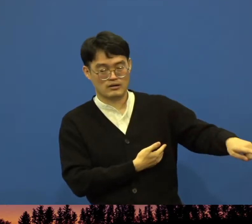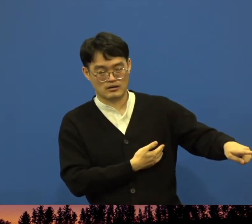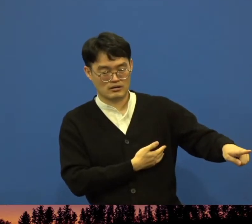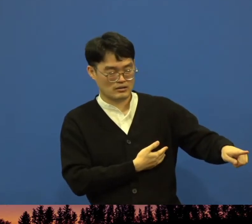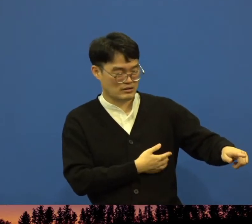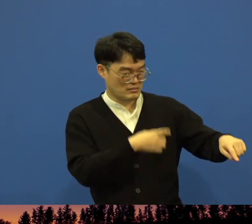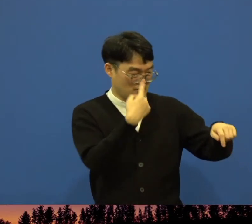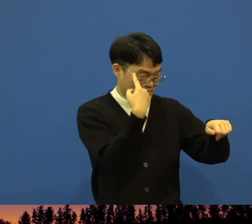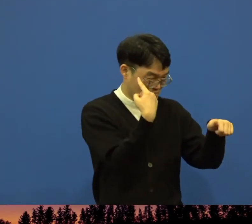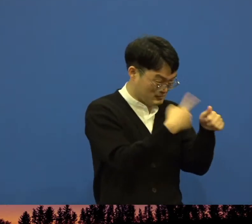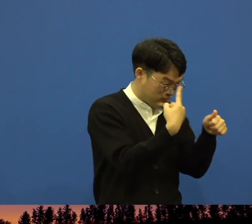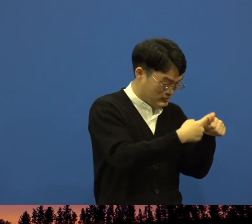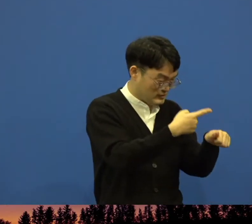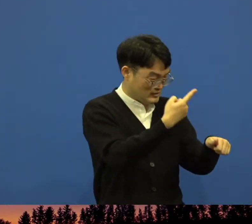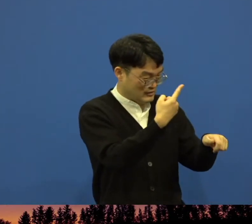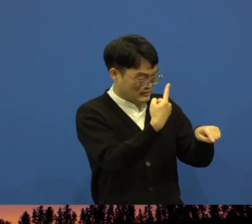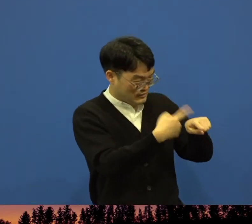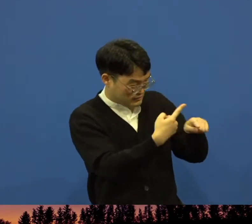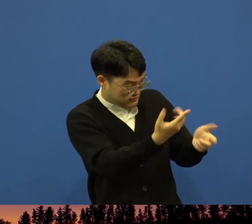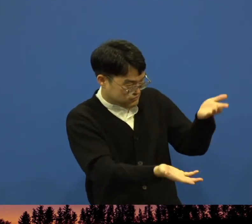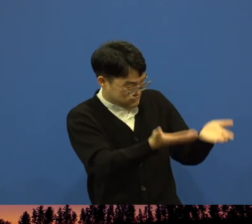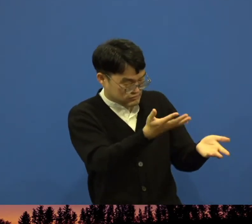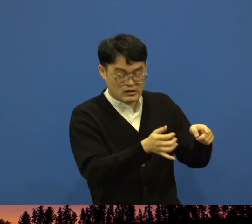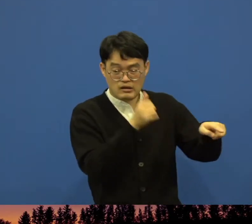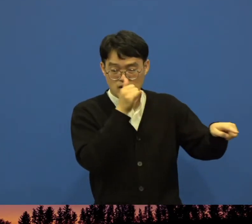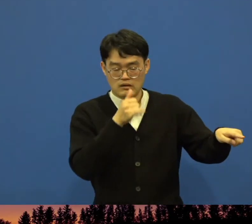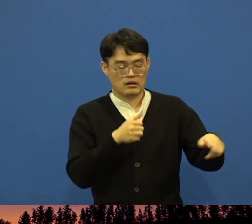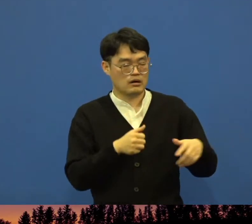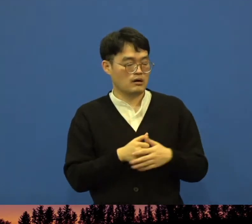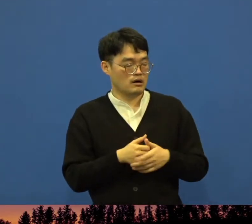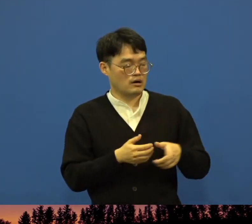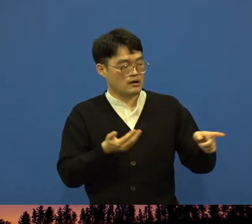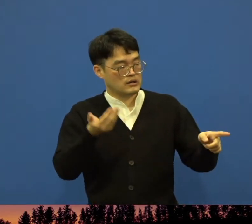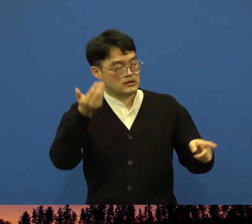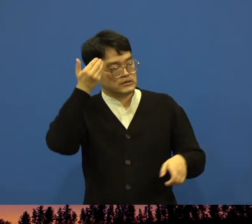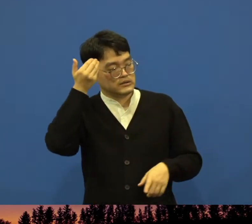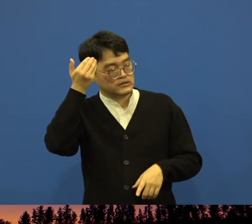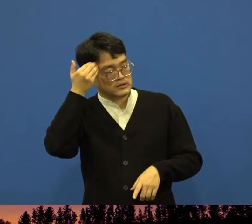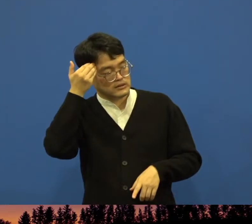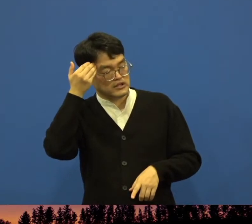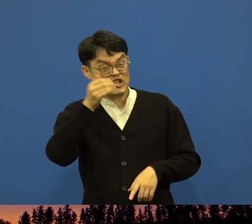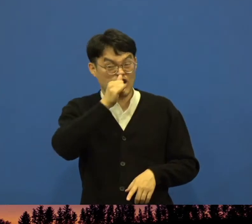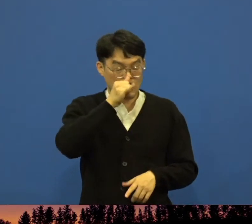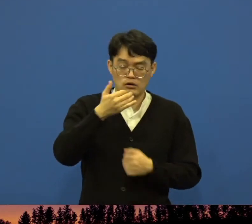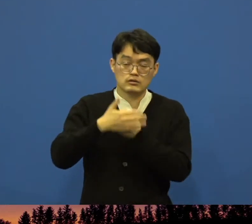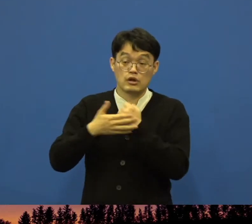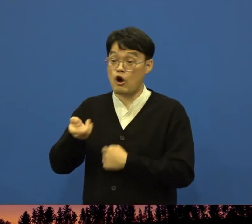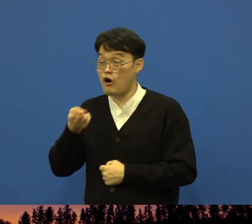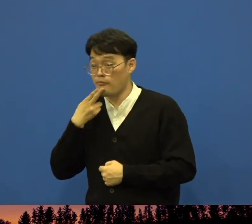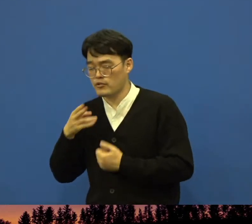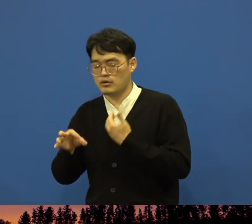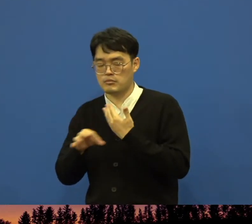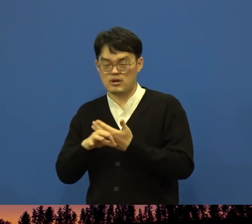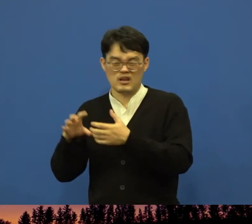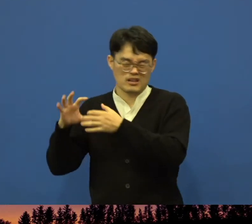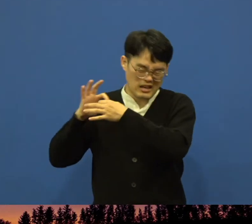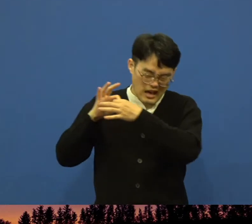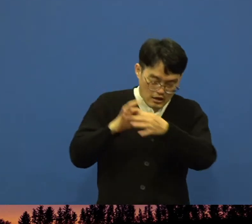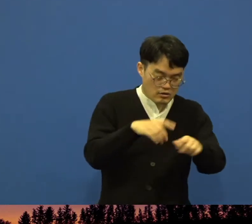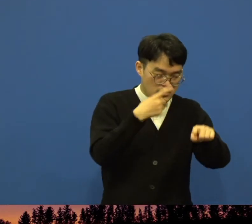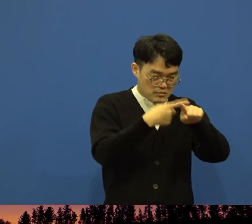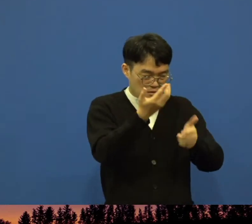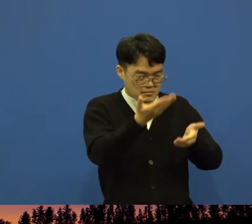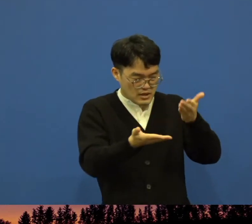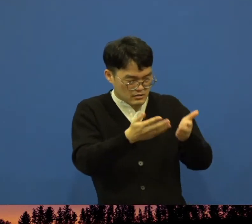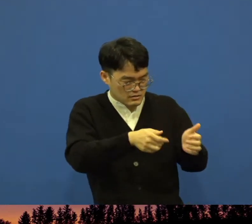예. 이것은 지식에 대한 배반이죠, 배반. 지식은 있는데 은혜를 못 받으면 비판자로 살게 됩니다. 계속 눈에